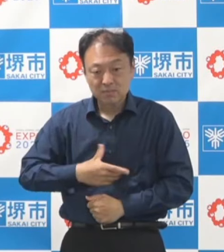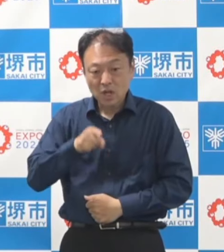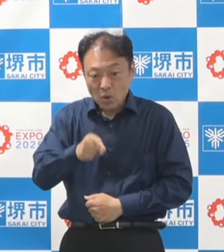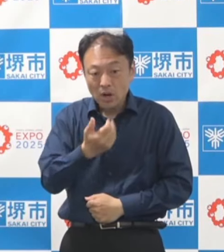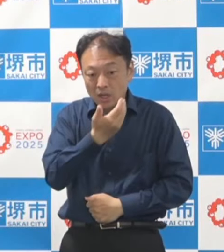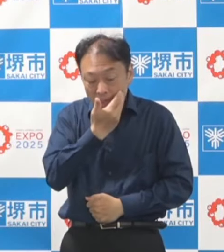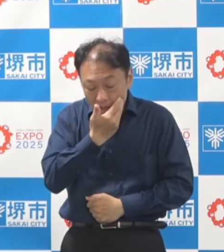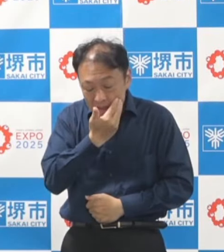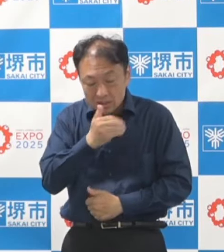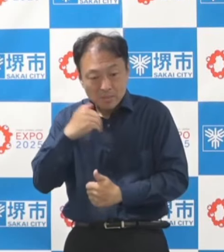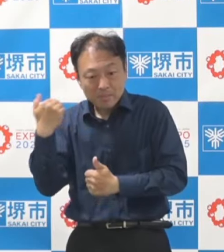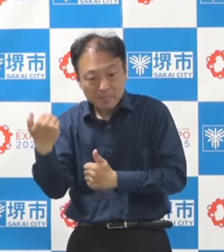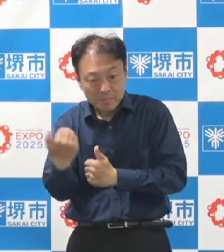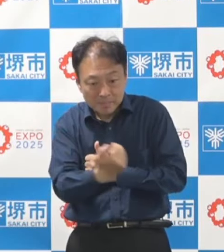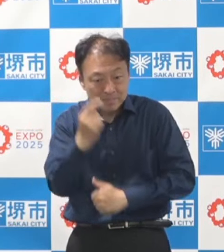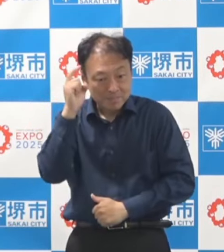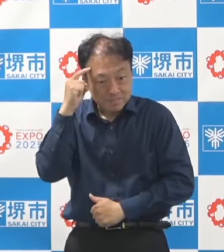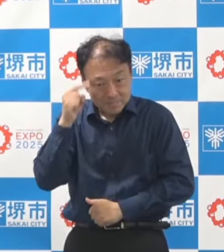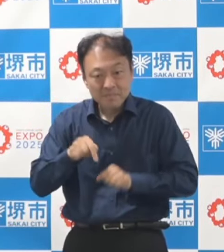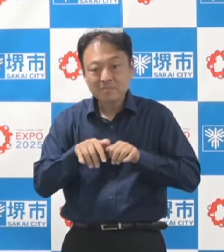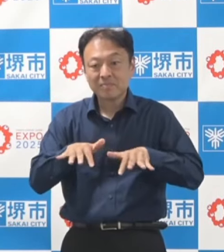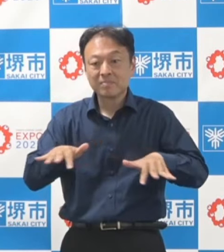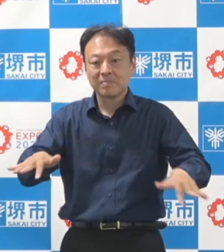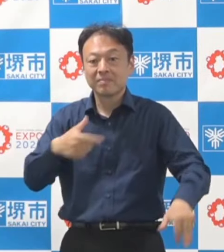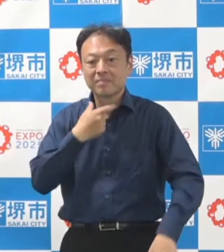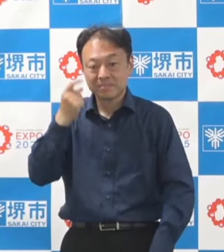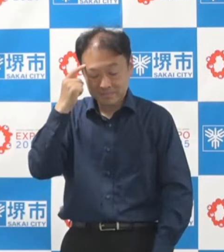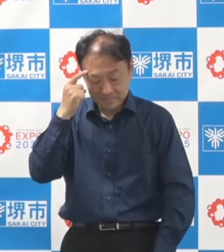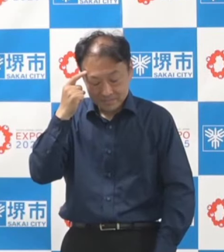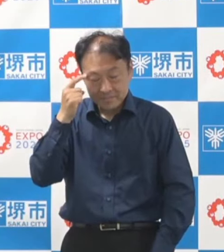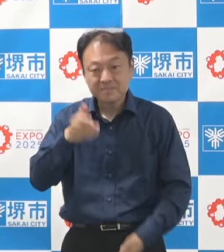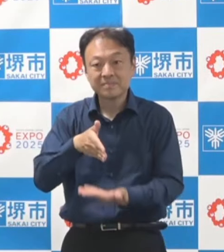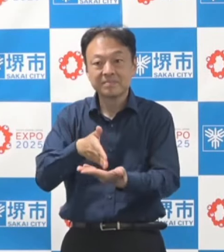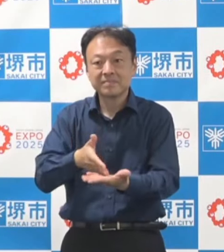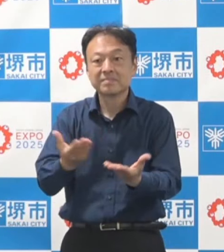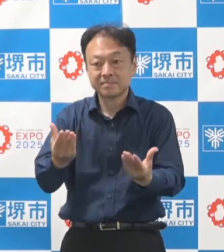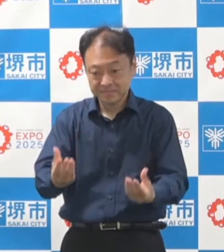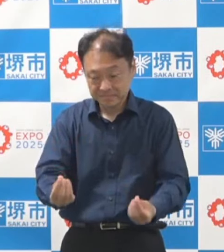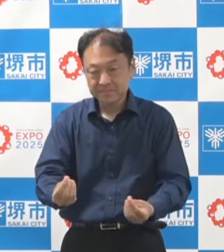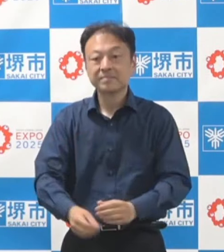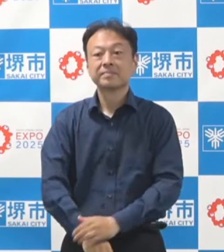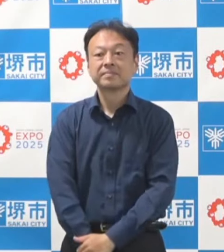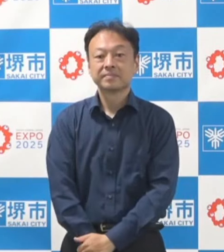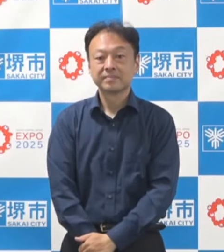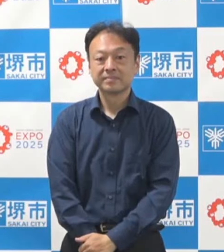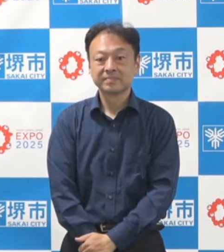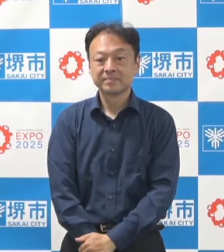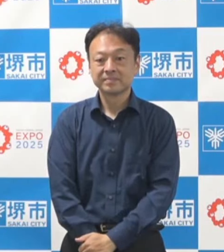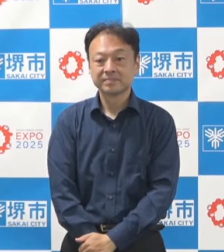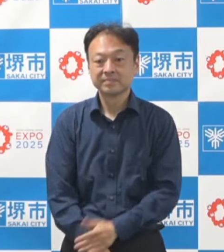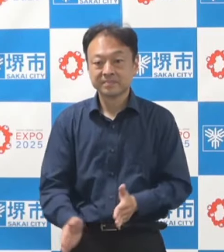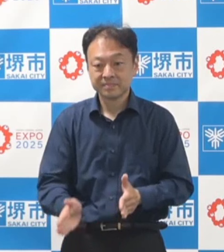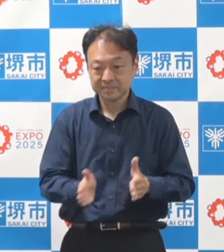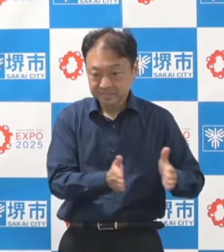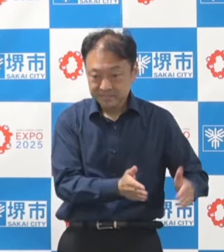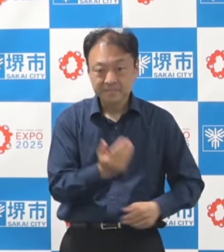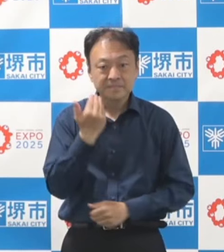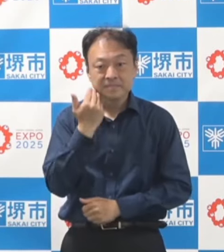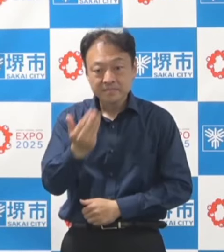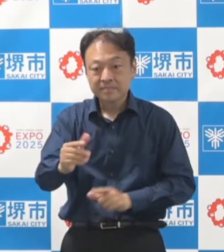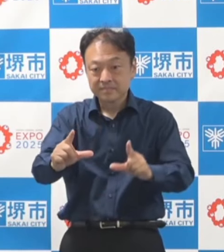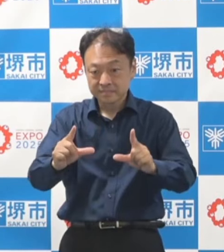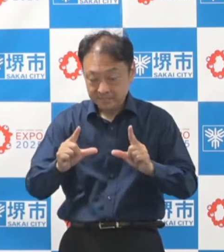広げる機会にしていただけたらと考えております。私からは以上です。 それではただいまから質疑に移